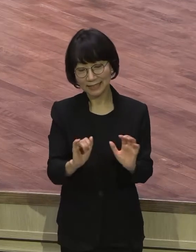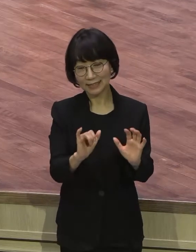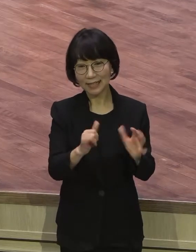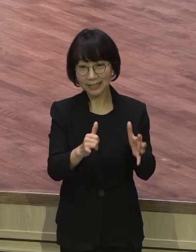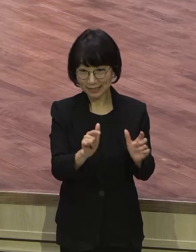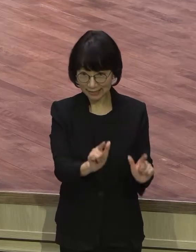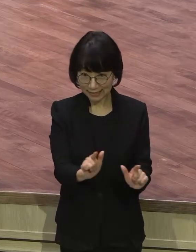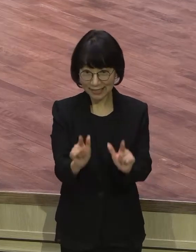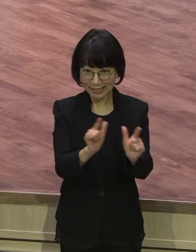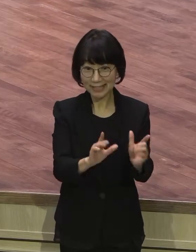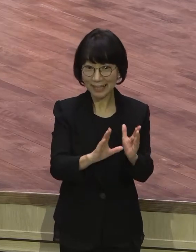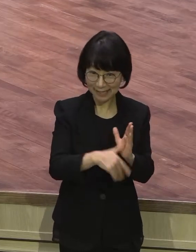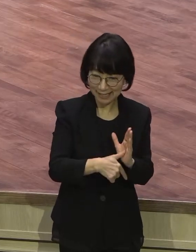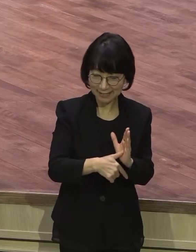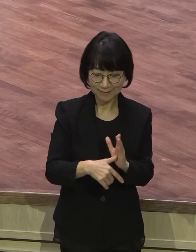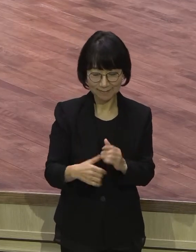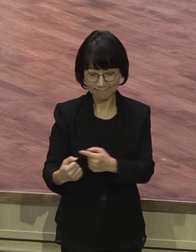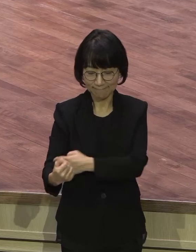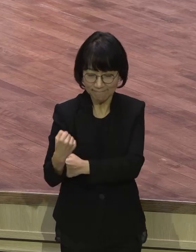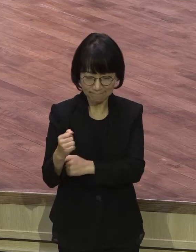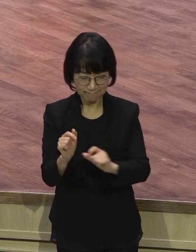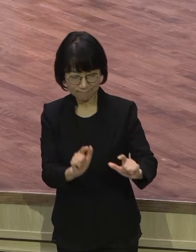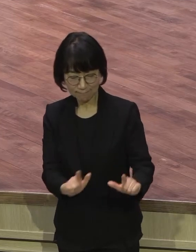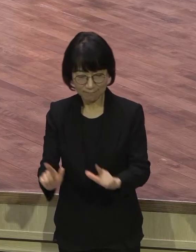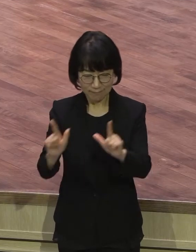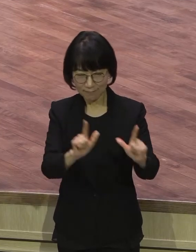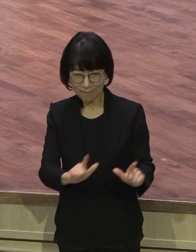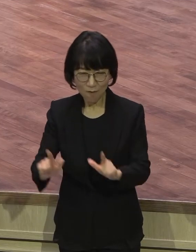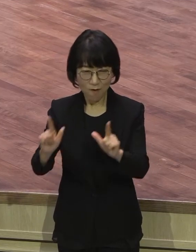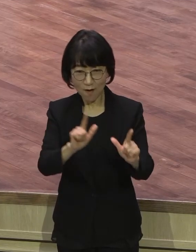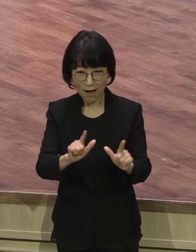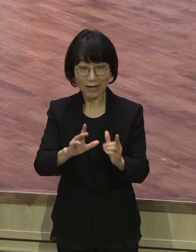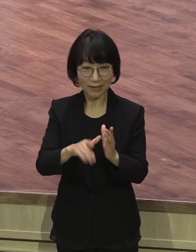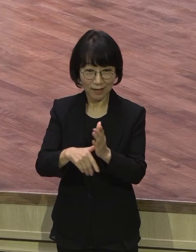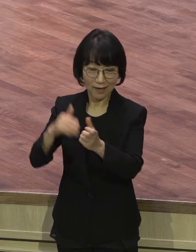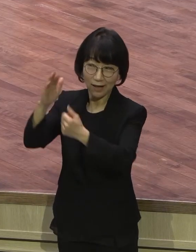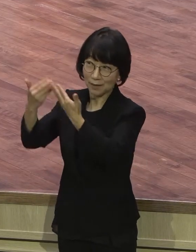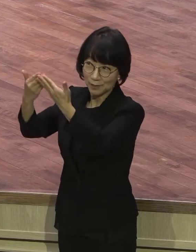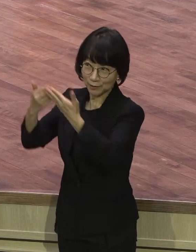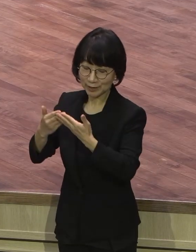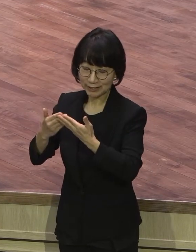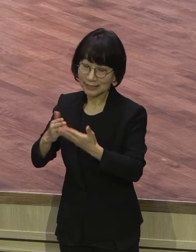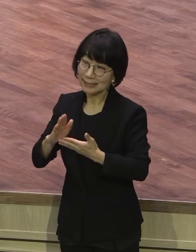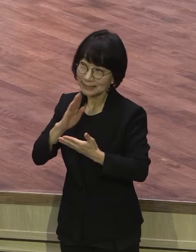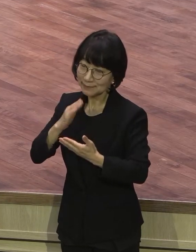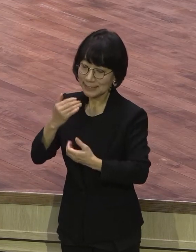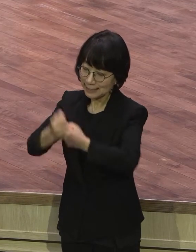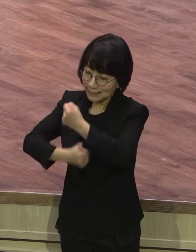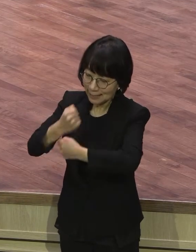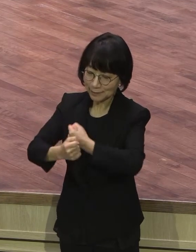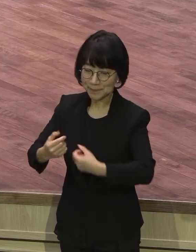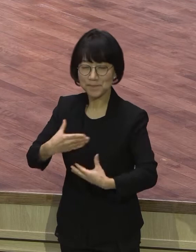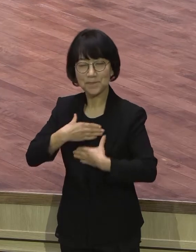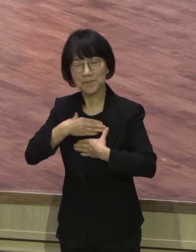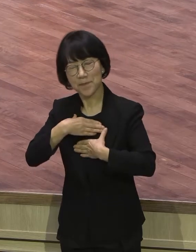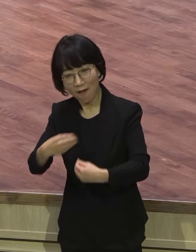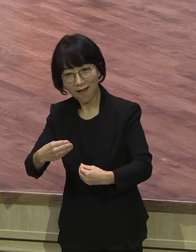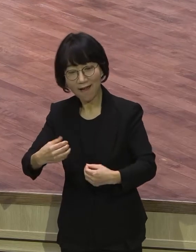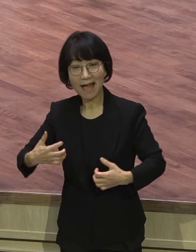땅에서 활력 있는 삶을 살기 위해서 하나님께서 주신 참 자유, 참 평안,